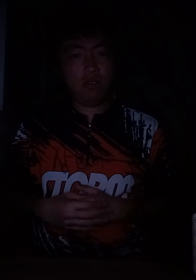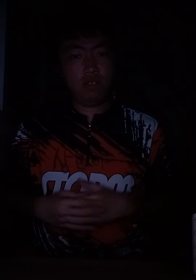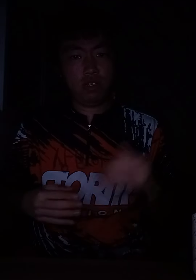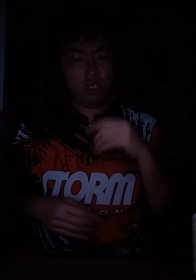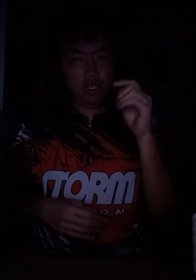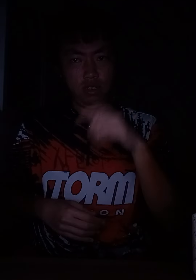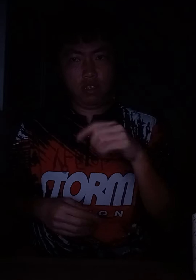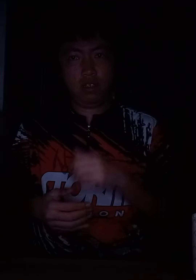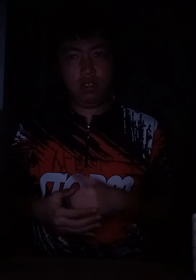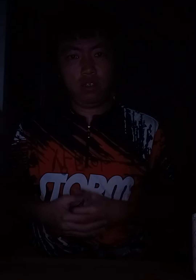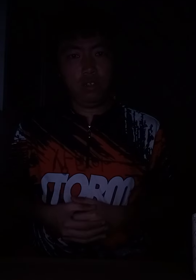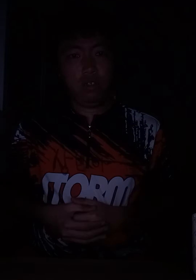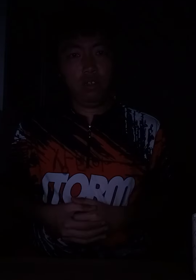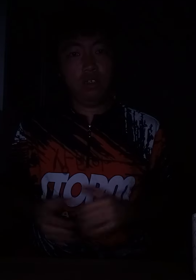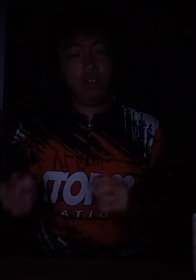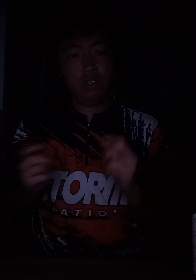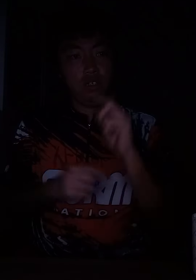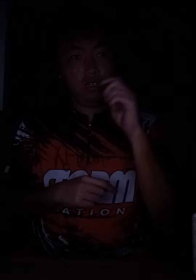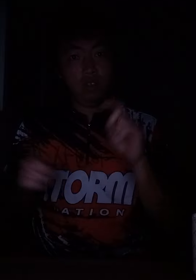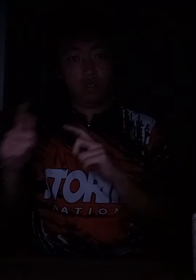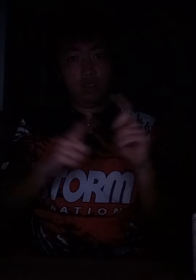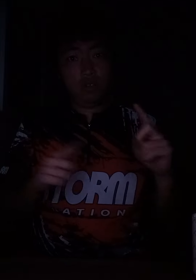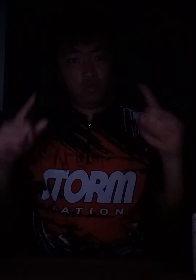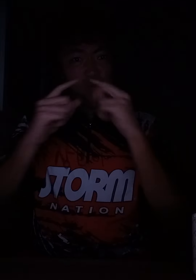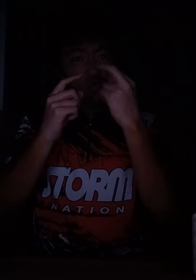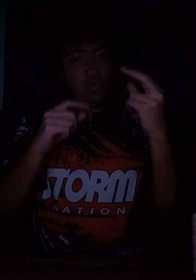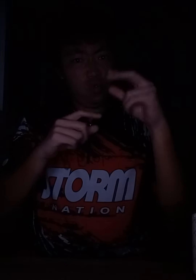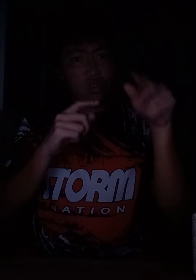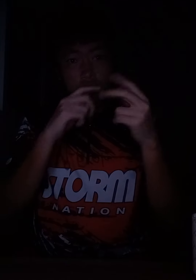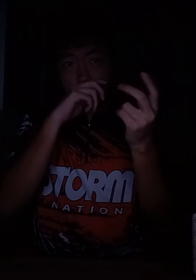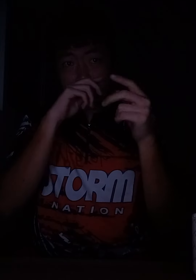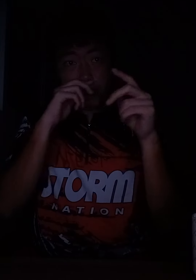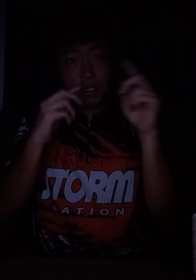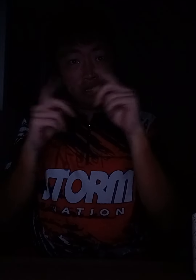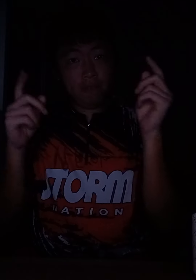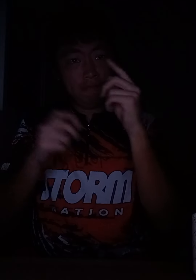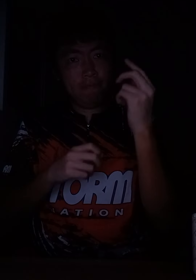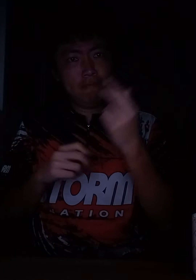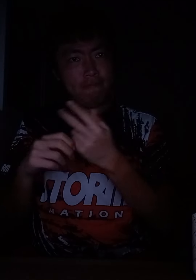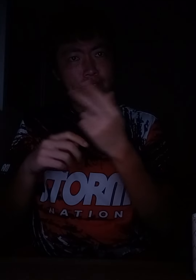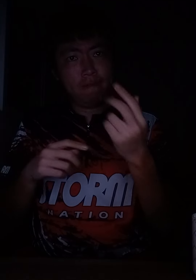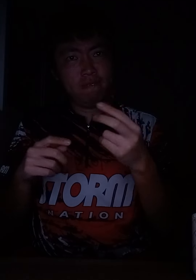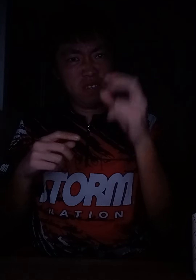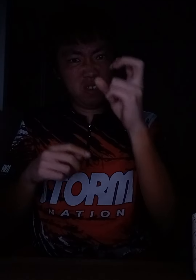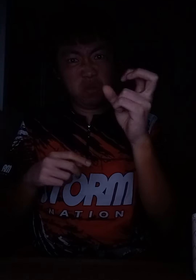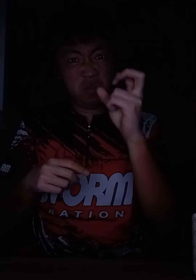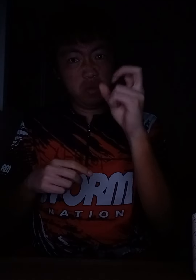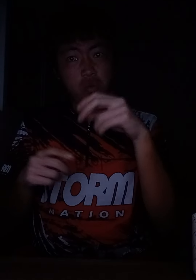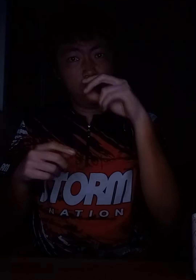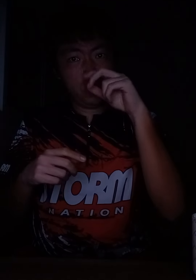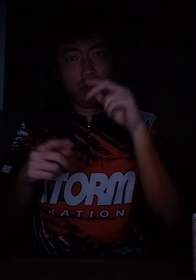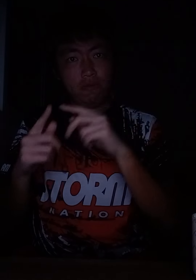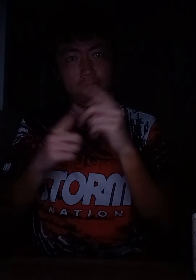나갔습니다. 그런데 이번엔 안쪽에서 술을 고르던 같은 일행 중 한 명이 캔맥주를 들고 계산대에 온 뒤